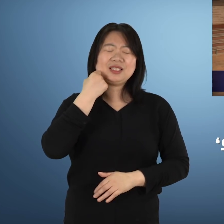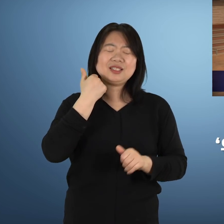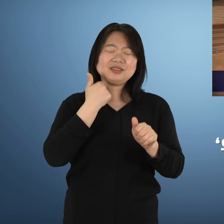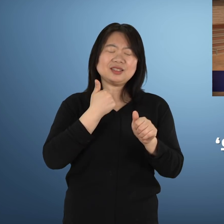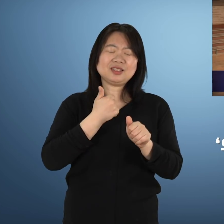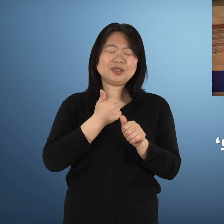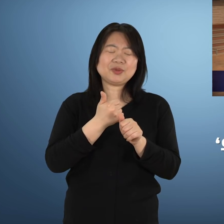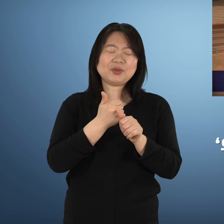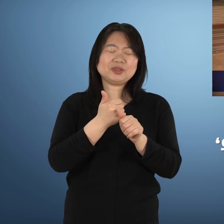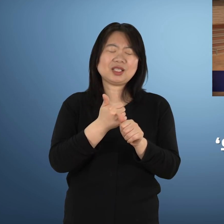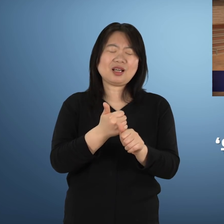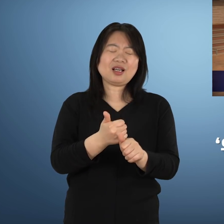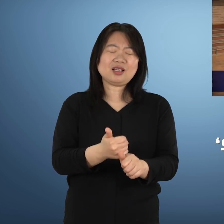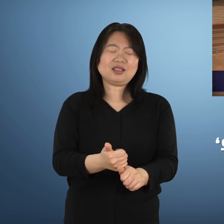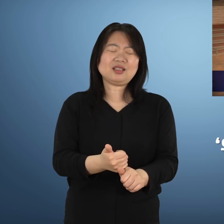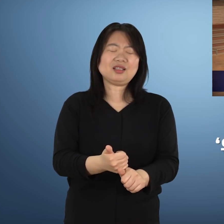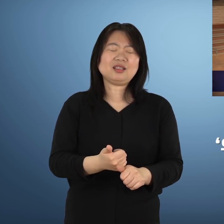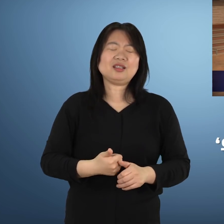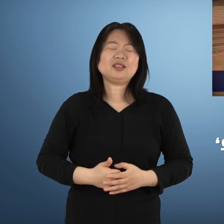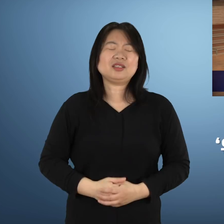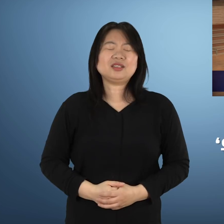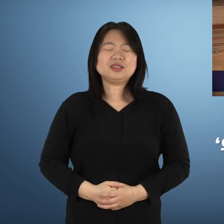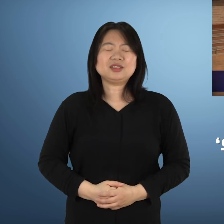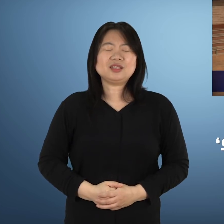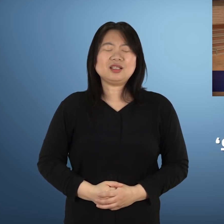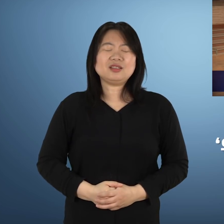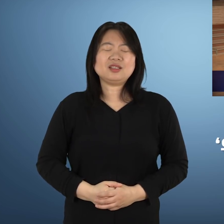어려움 이기도다.